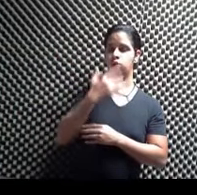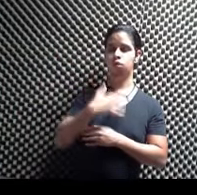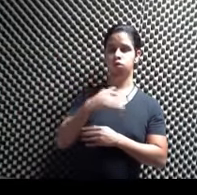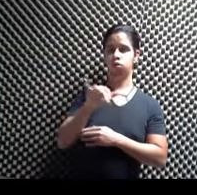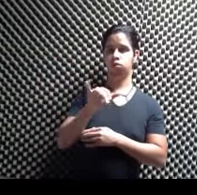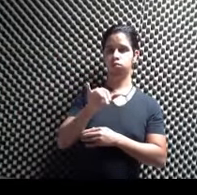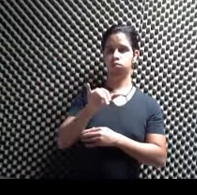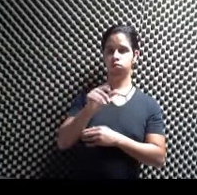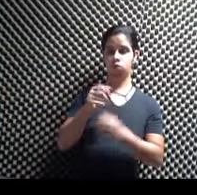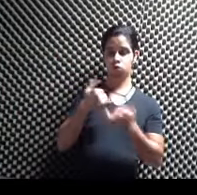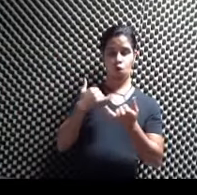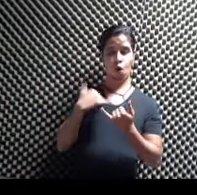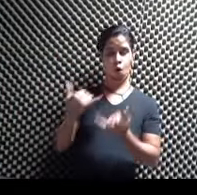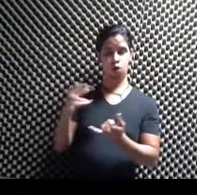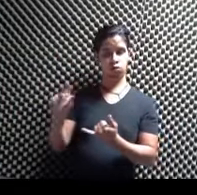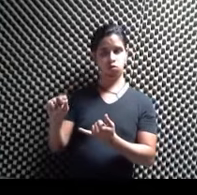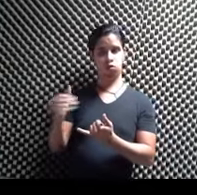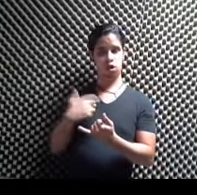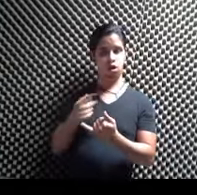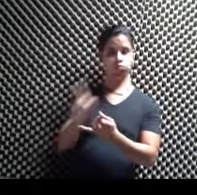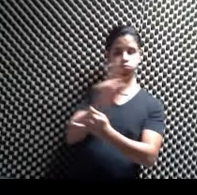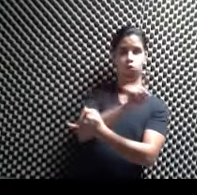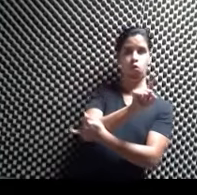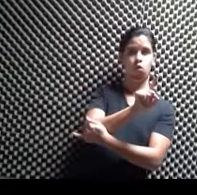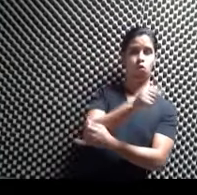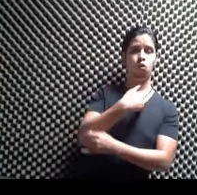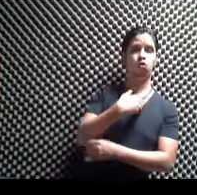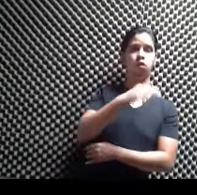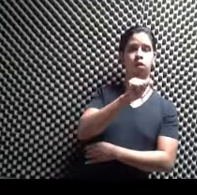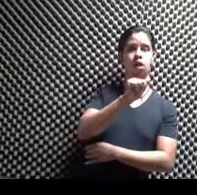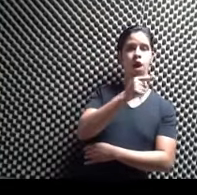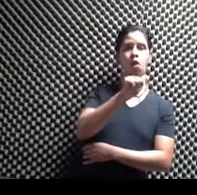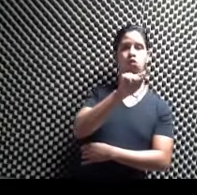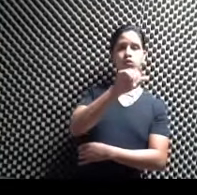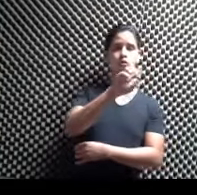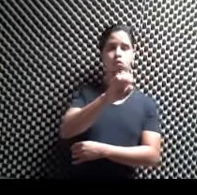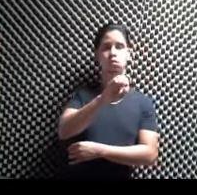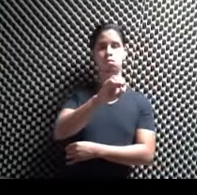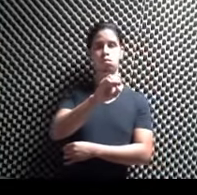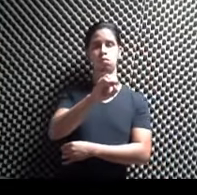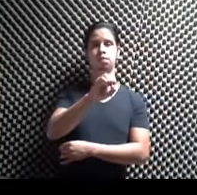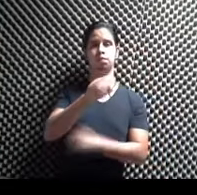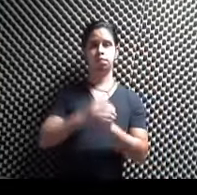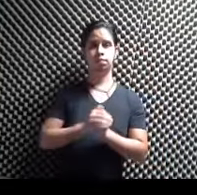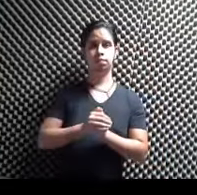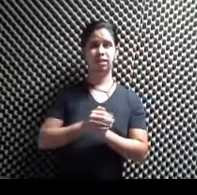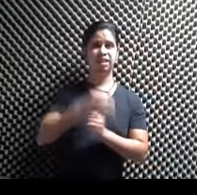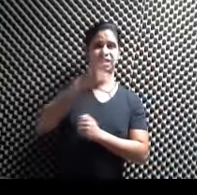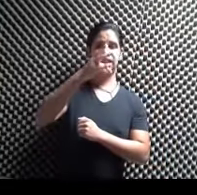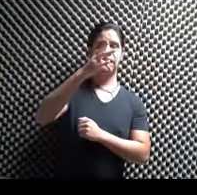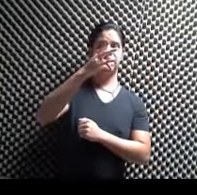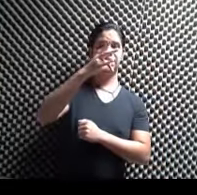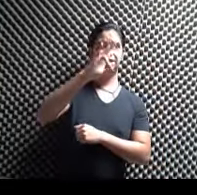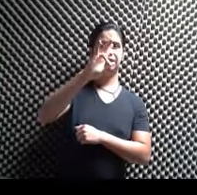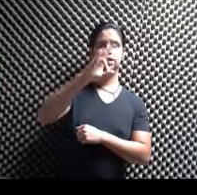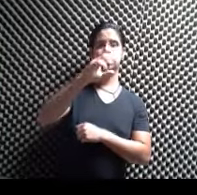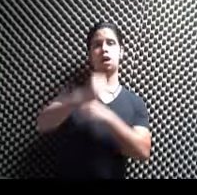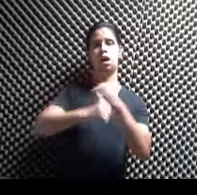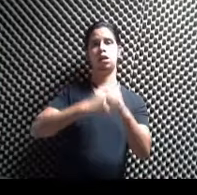no. Hoy, El uno. No, cumpliste el uno con José Broco. Con José Broco, primero de agosto. Primero de agosto. Bien. 17 años.